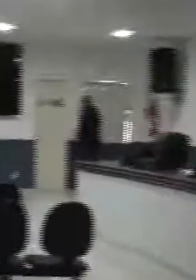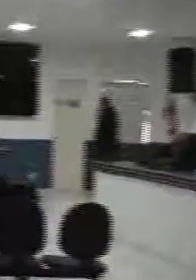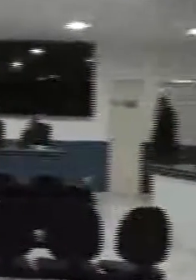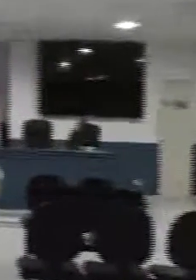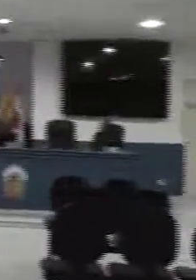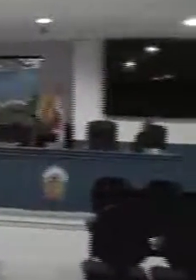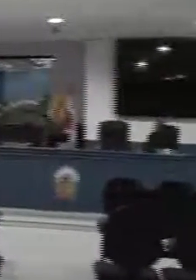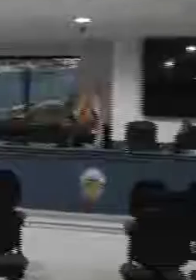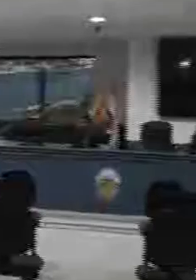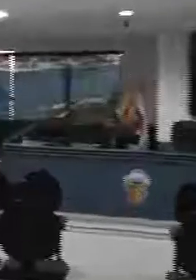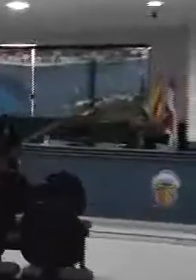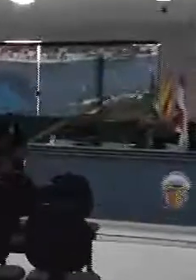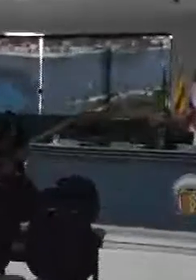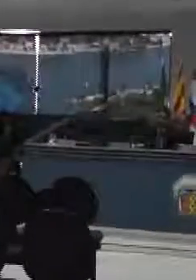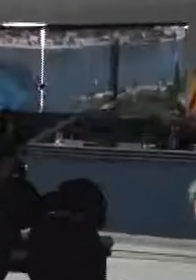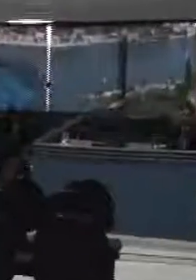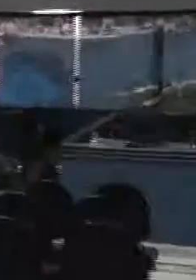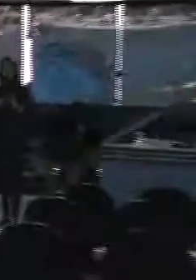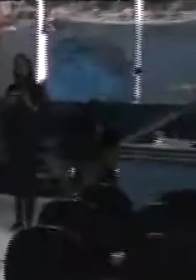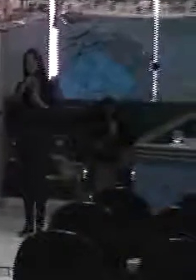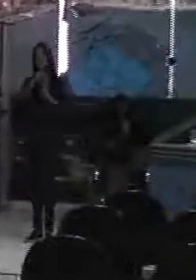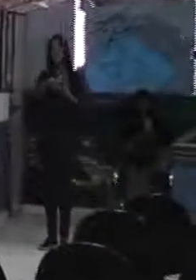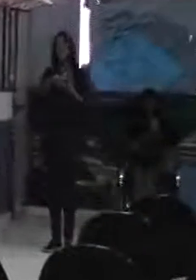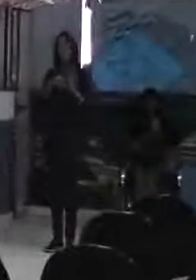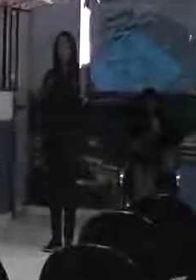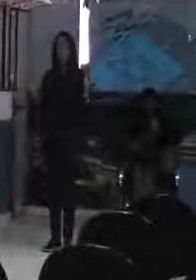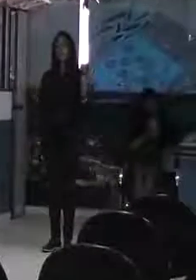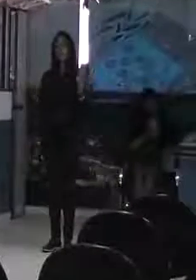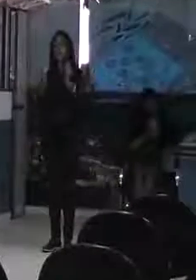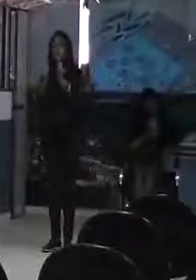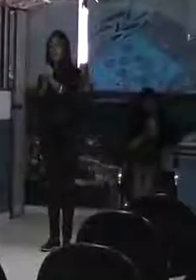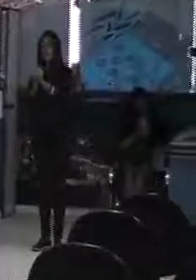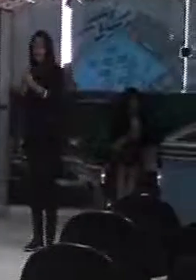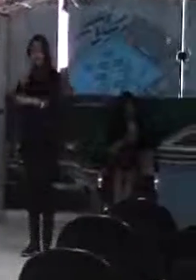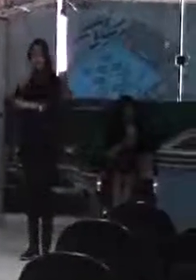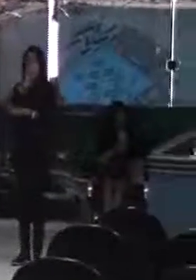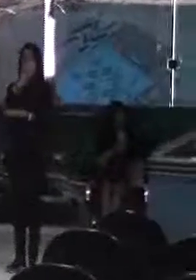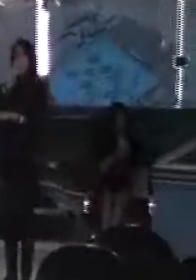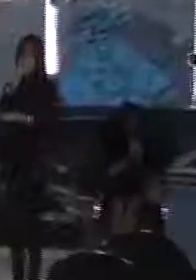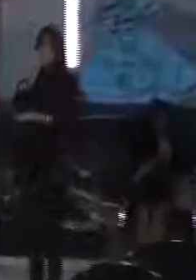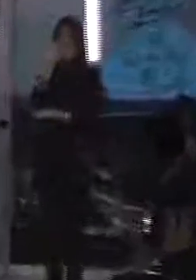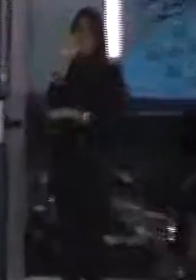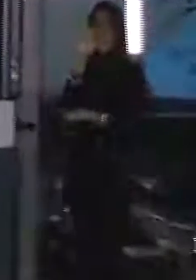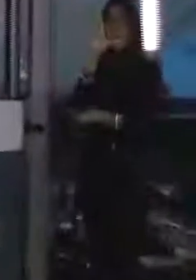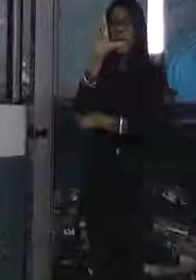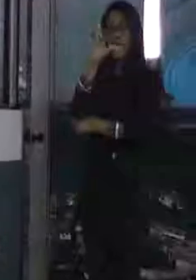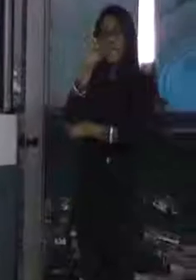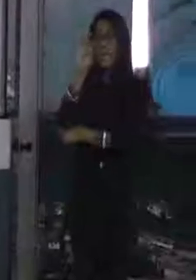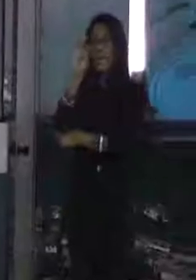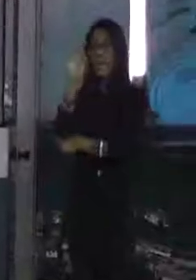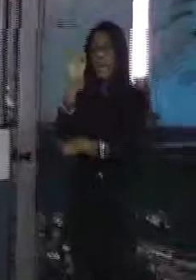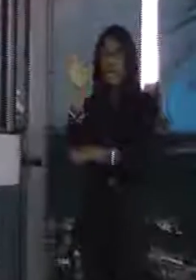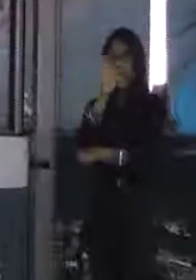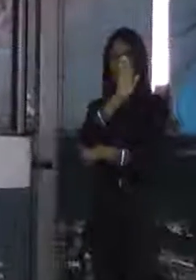com o Satélite Clube de Remo, que foi fundado em 1925, onde